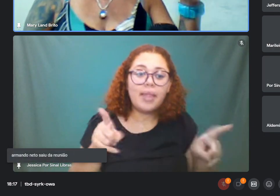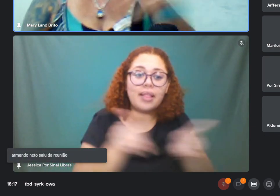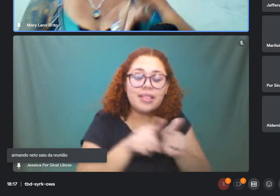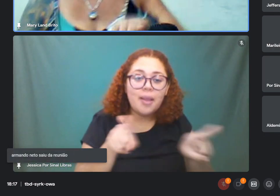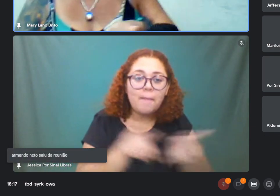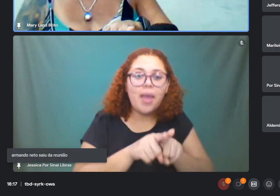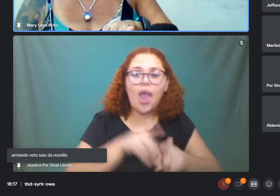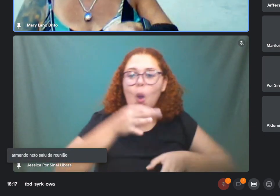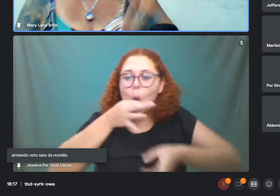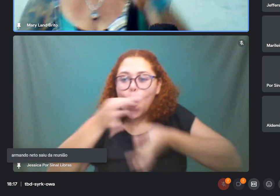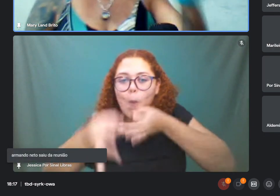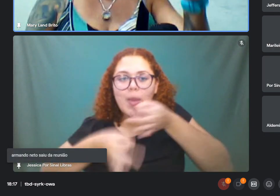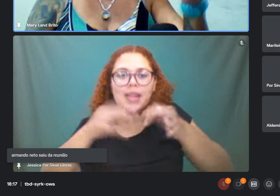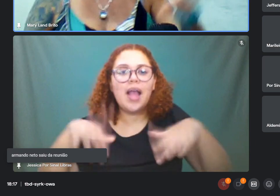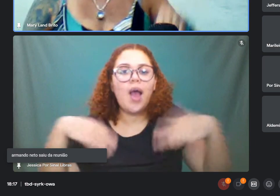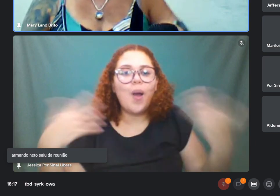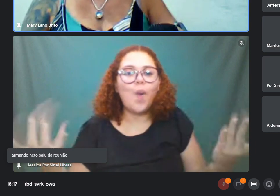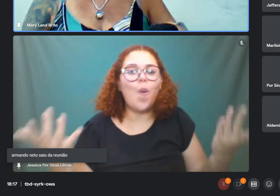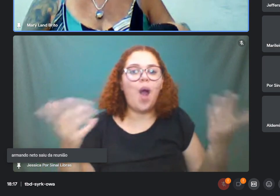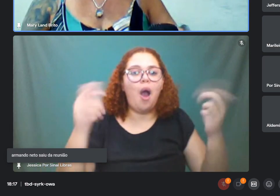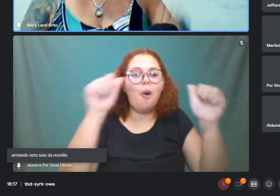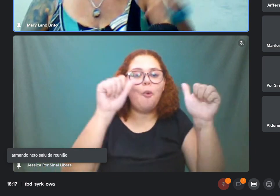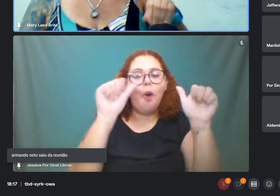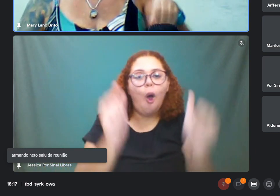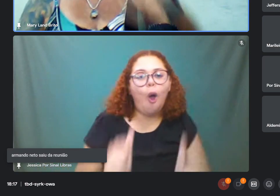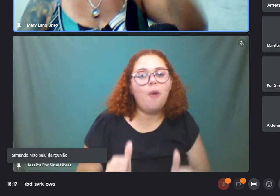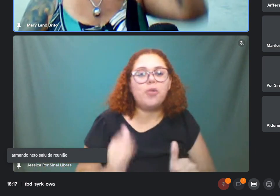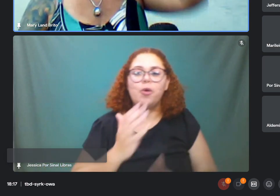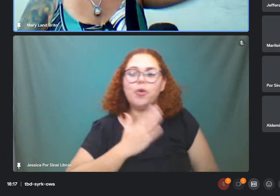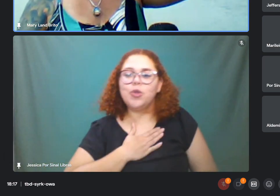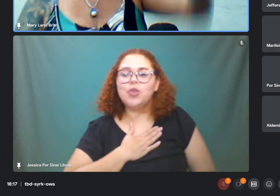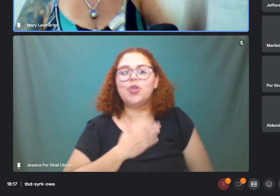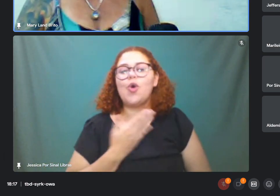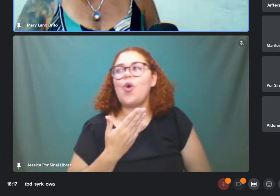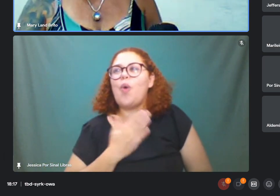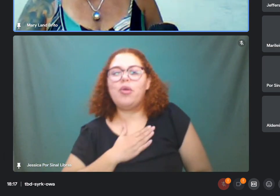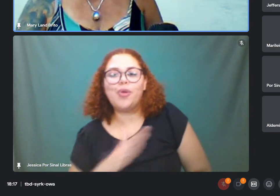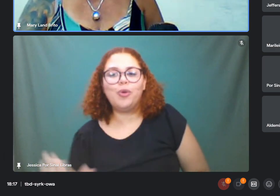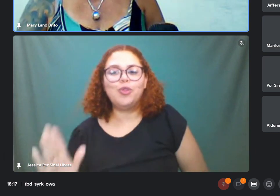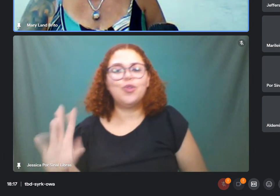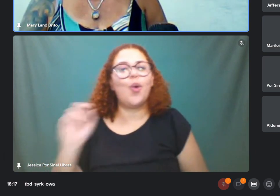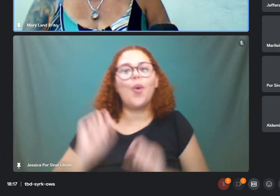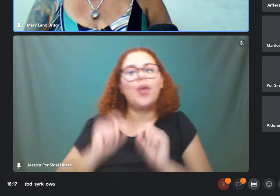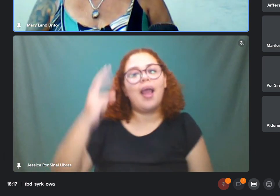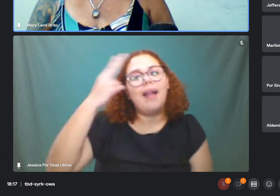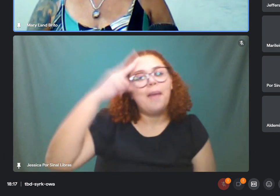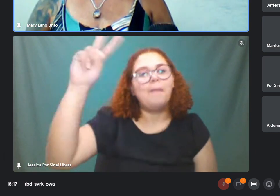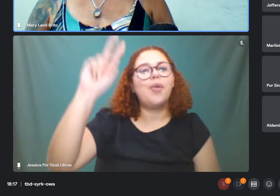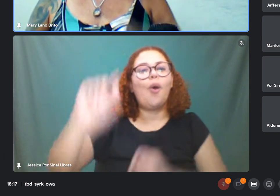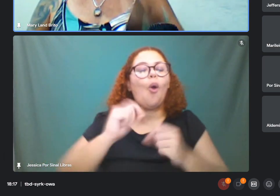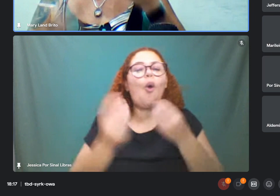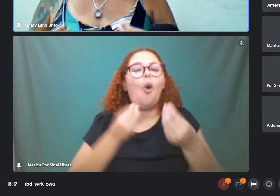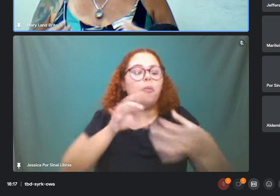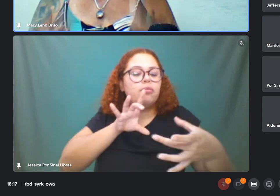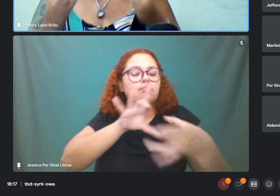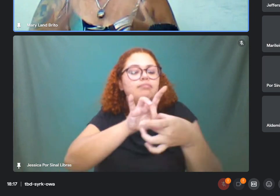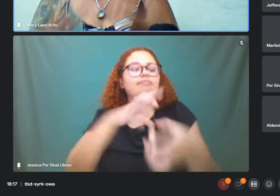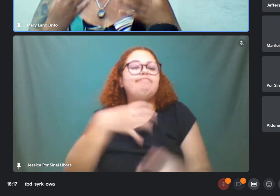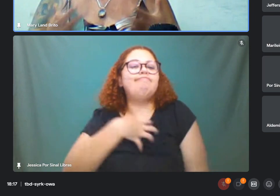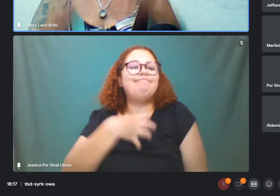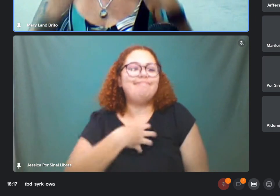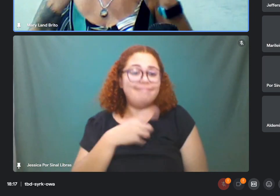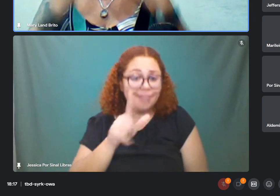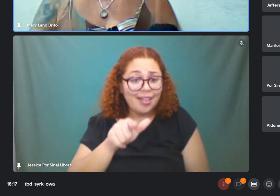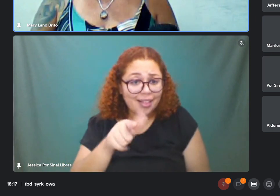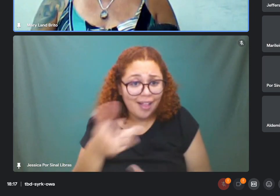gostou mais, qual gostou menos, qual se identificou, qual lembrou tal outra coisa na vida dela, não é não, Catarina? E para isso os artistas